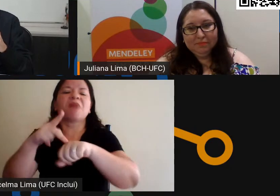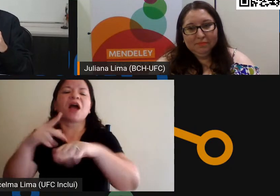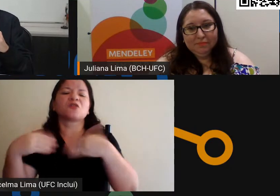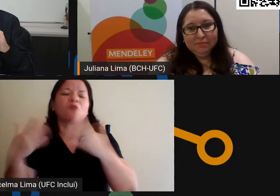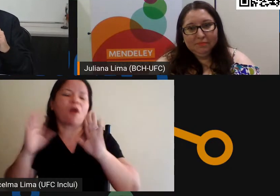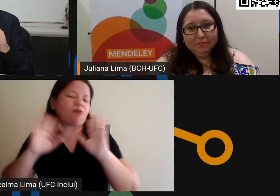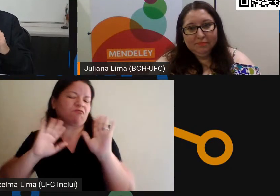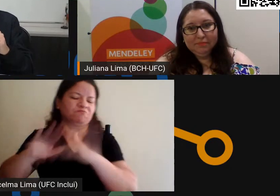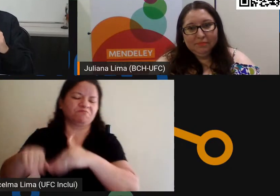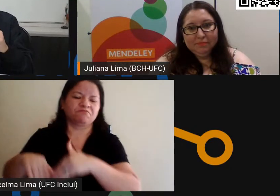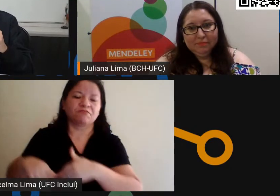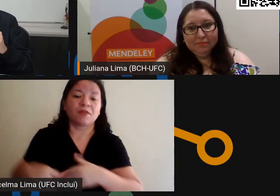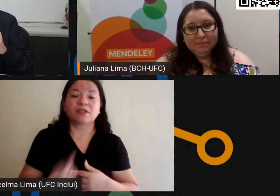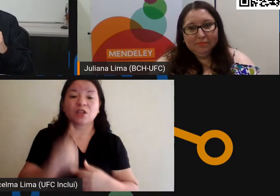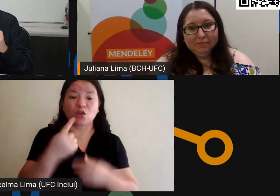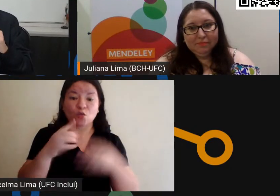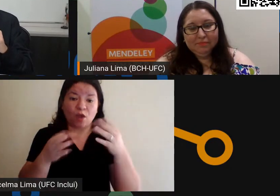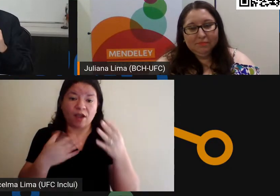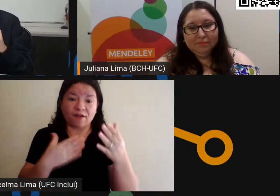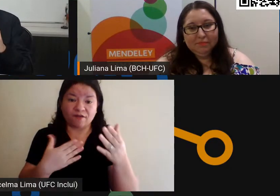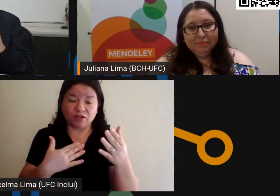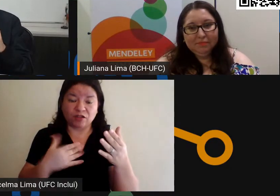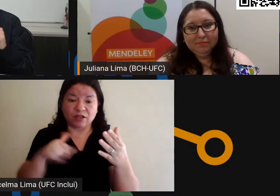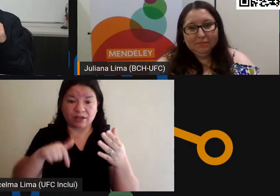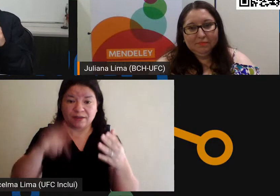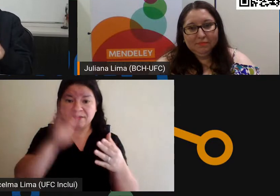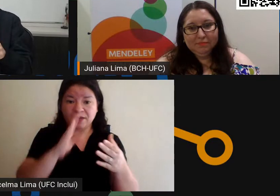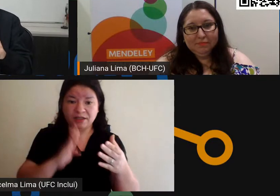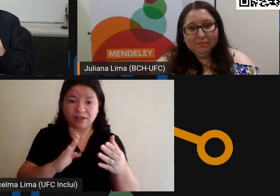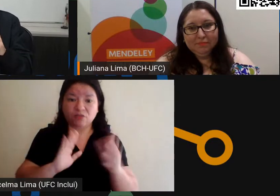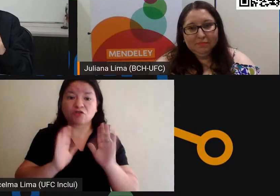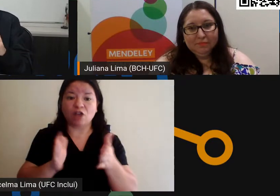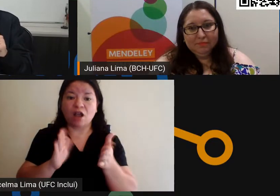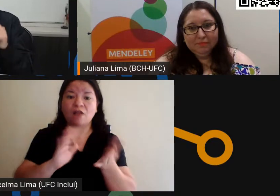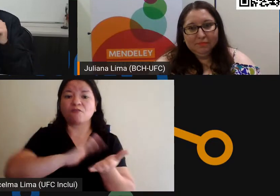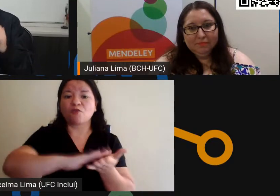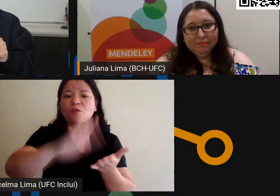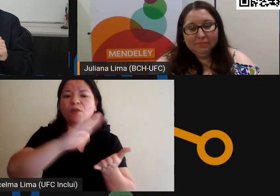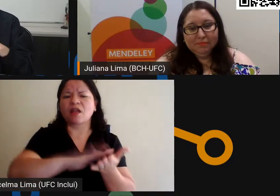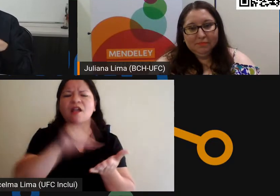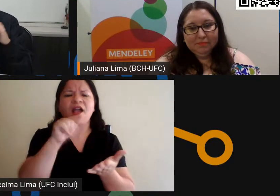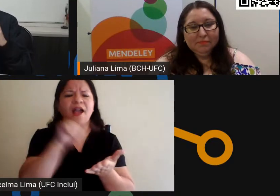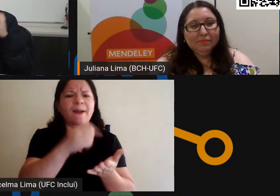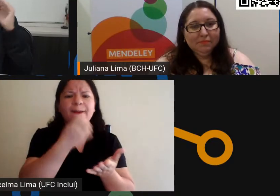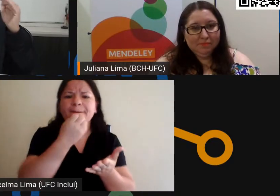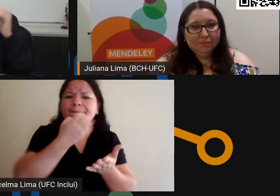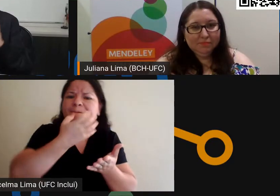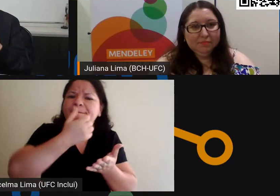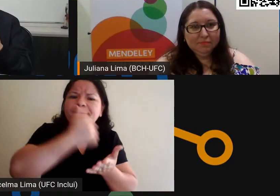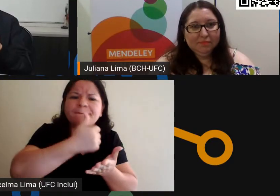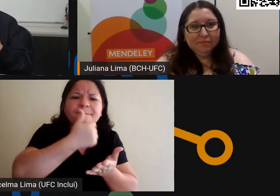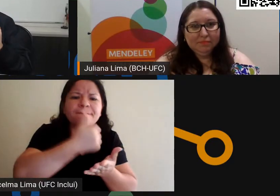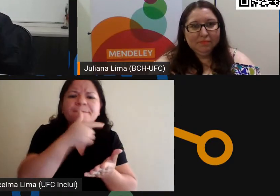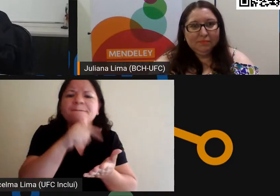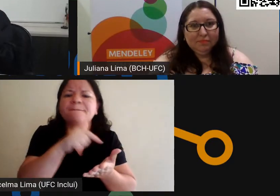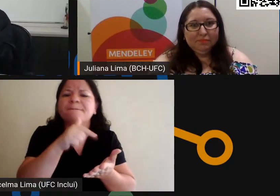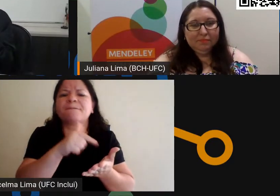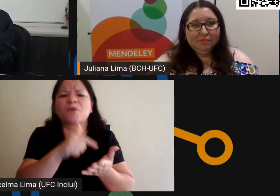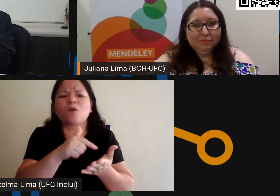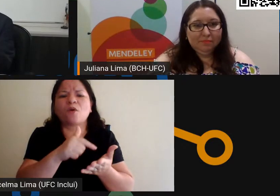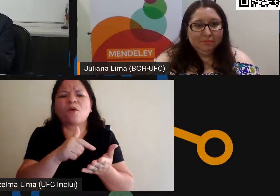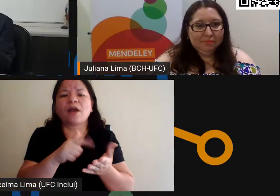uma revista aqui que eu publiquei alguns trabalhos nela. E ela sempre foi boa. Ela continua boa. Ela não tem alto fator de impacto, porque ela tem